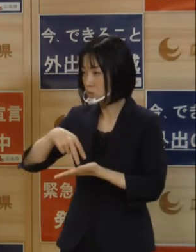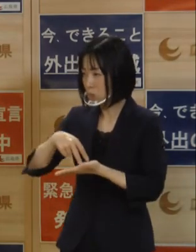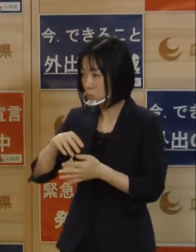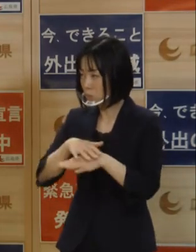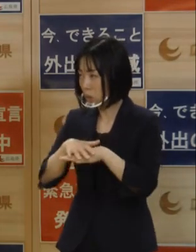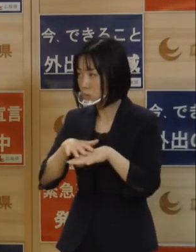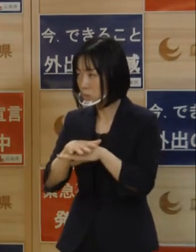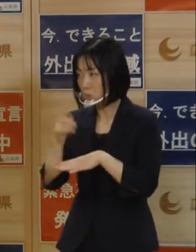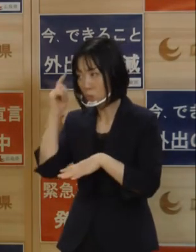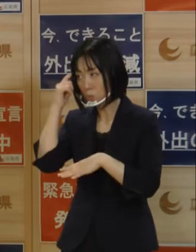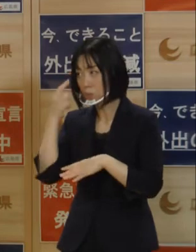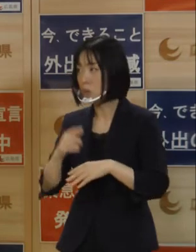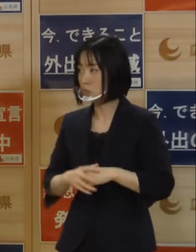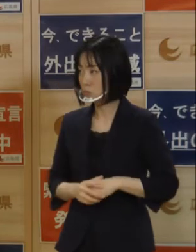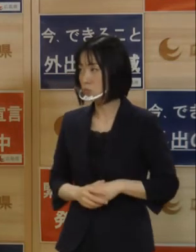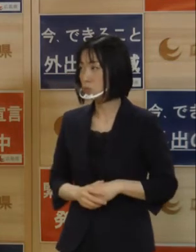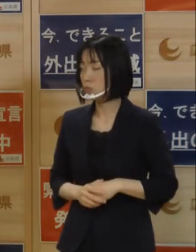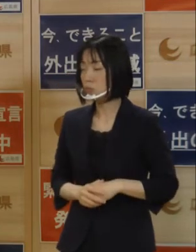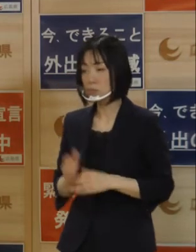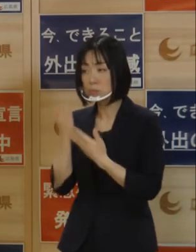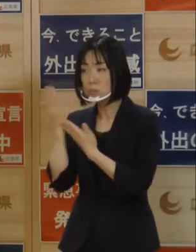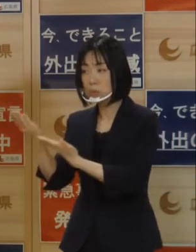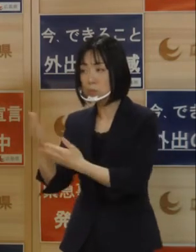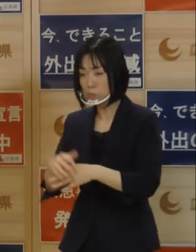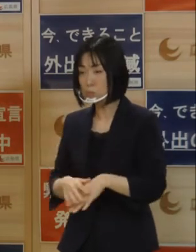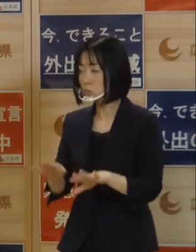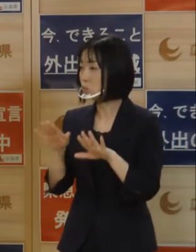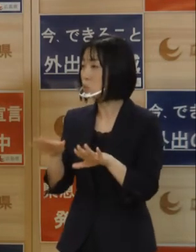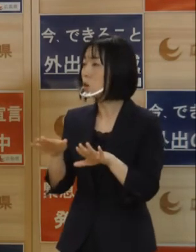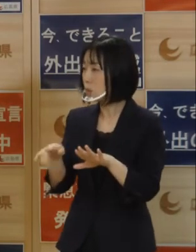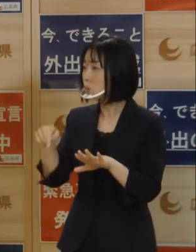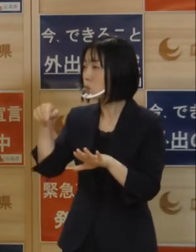。 もう一点、今回の動きについて、